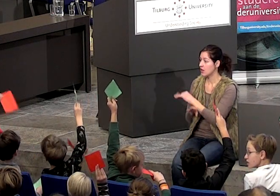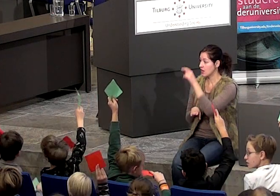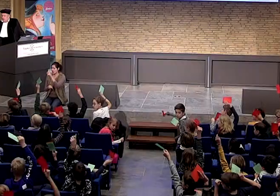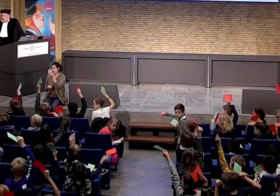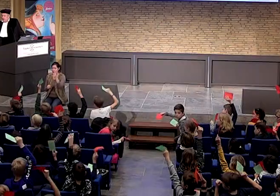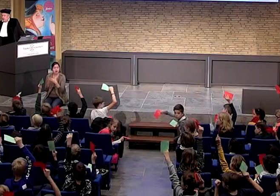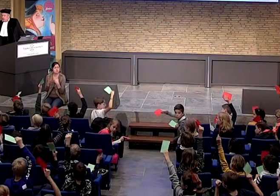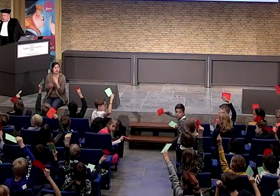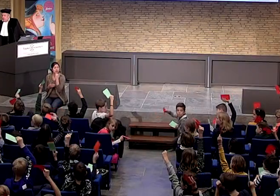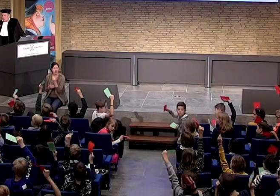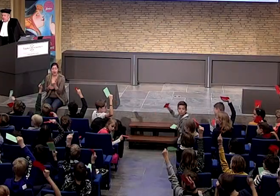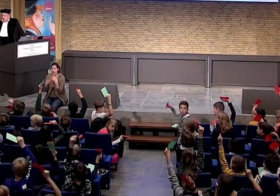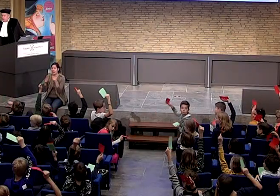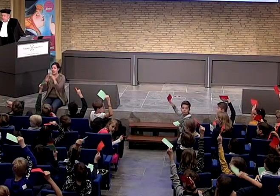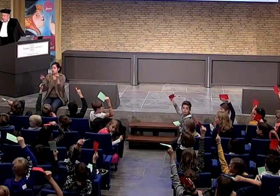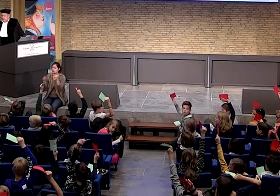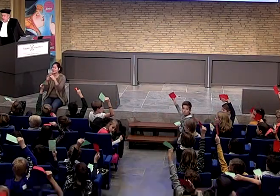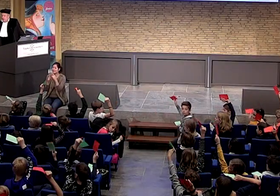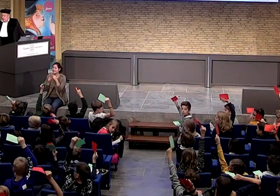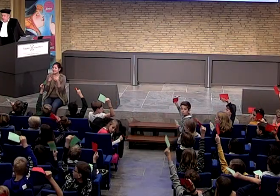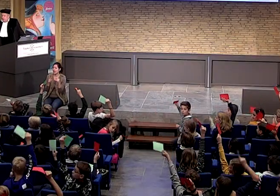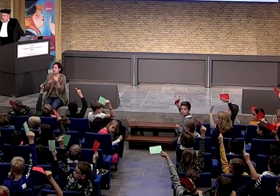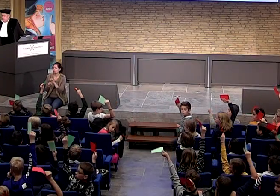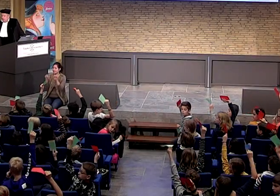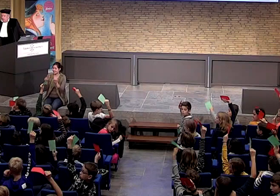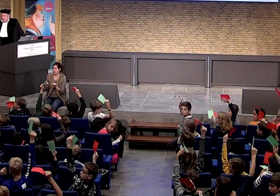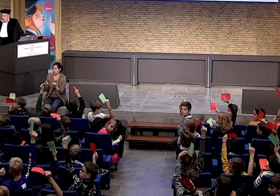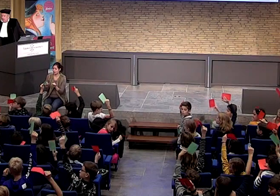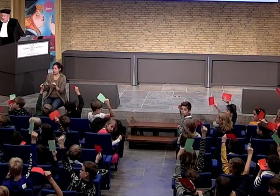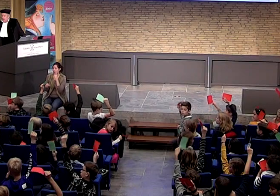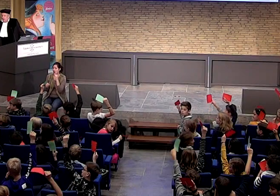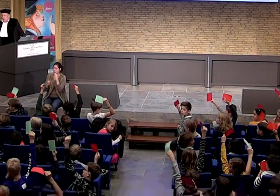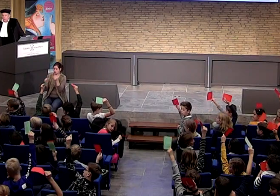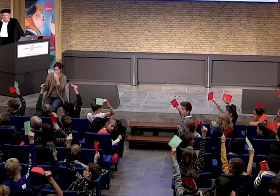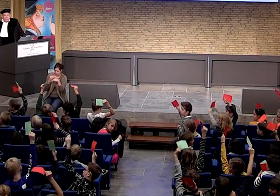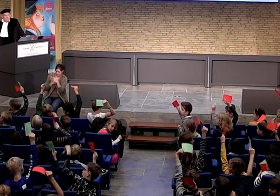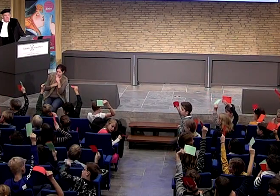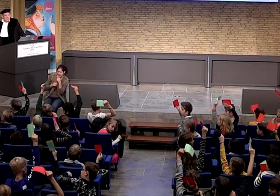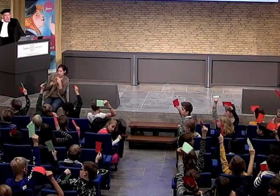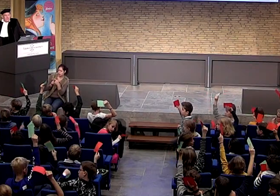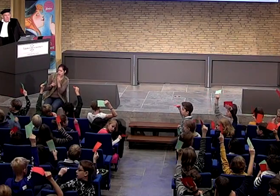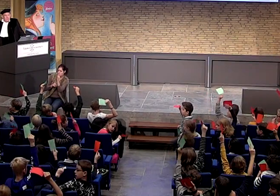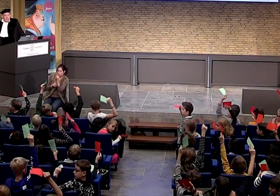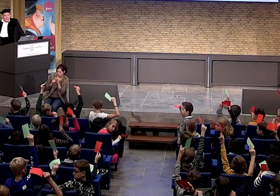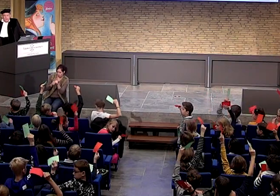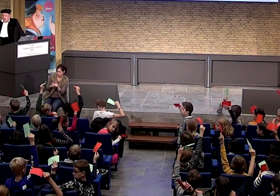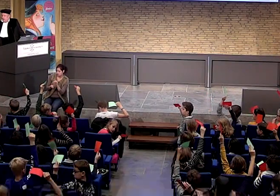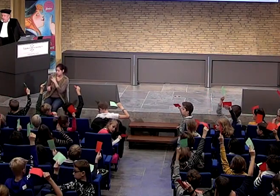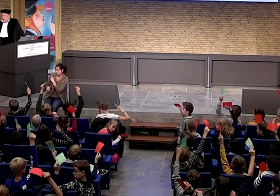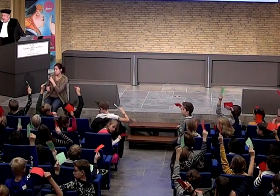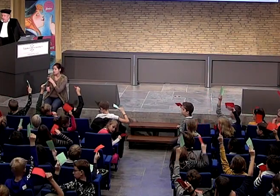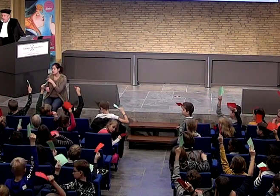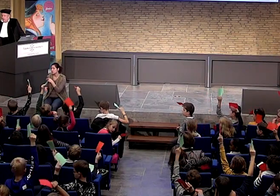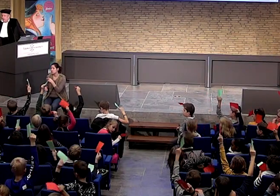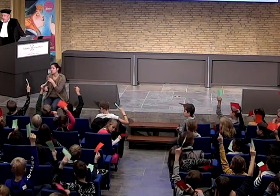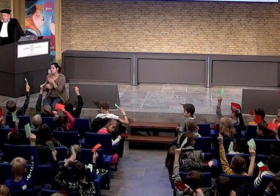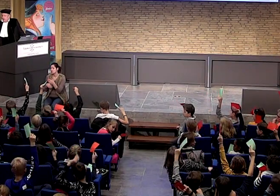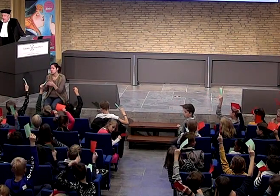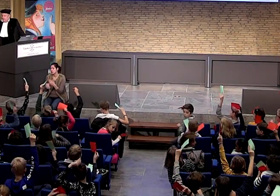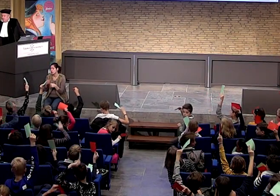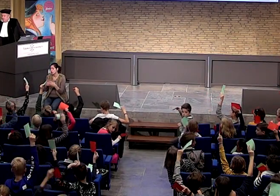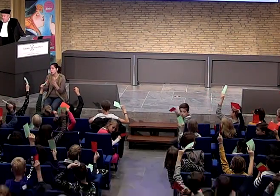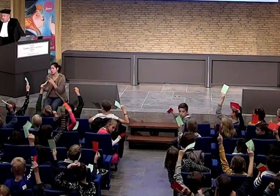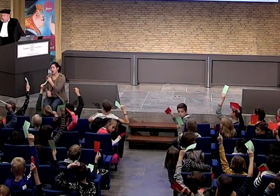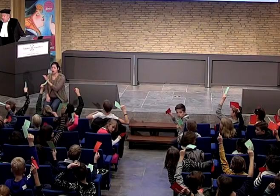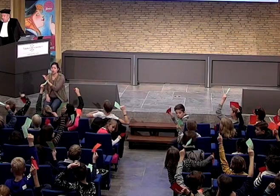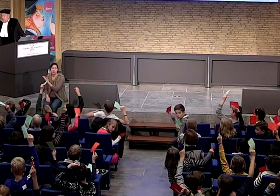jullie een digitaal systeem waar ouders in kunnen kijken en punten kunnen volgen? Ja, dat gebeurt al, hè? Dus